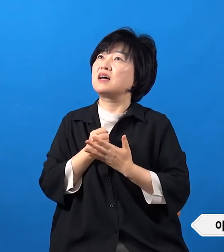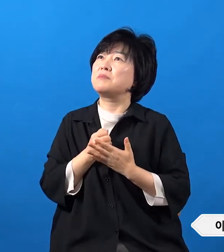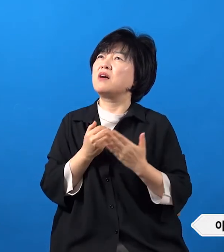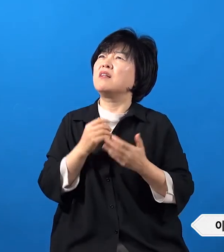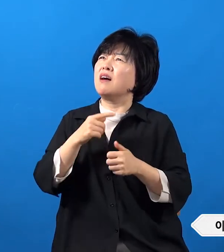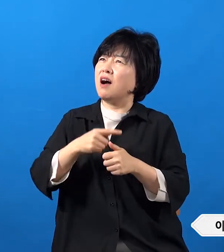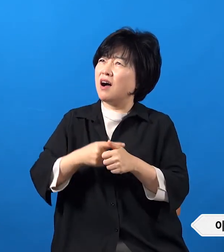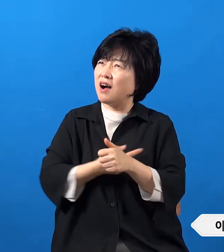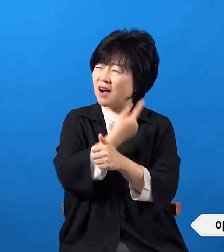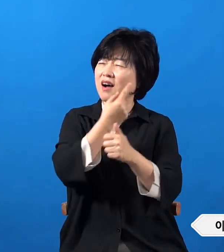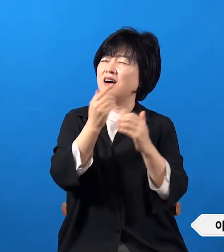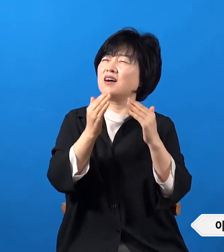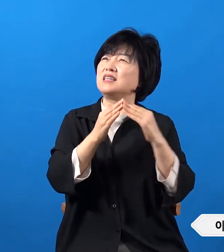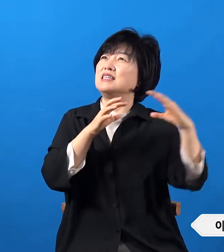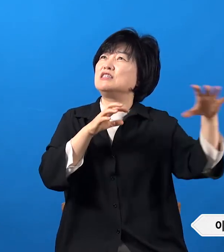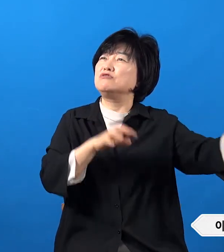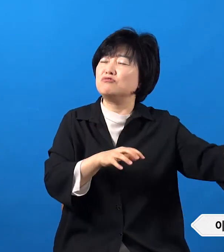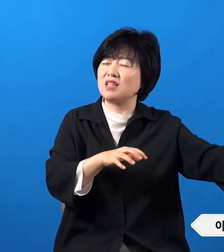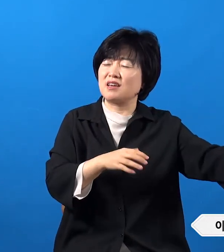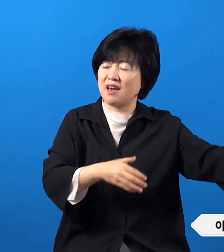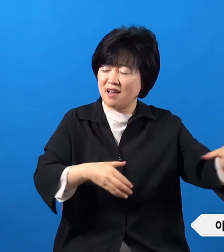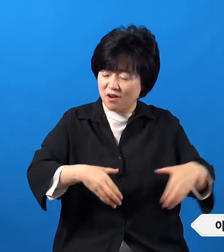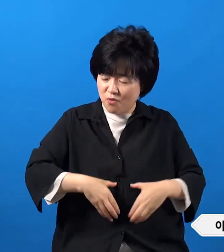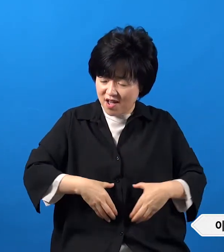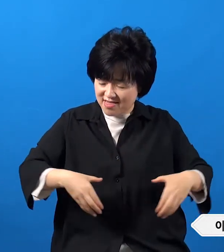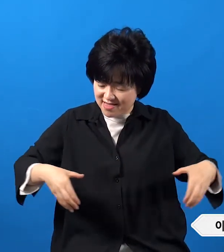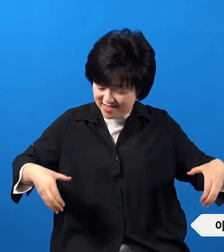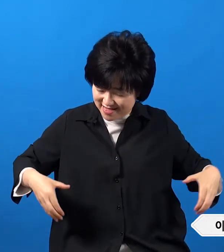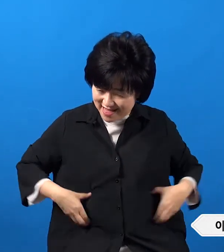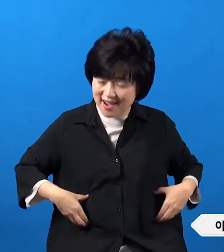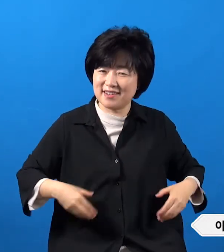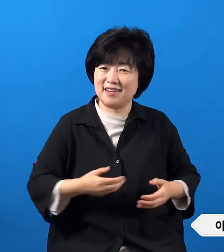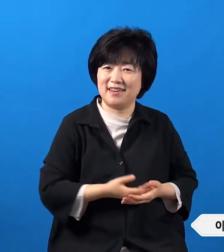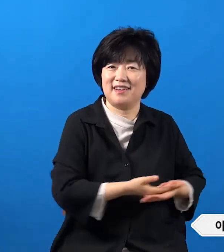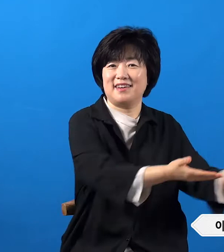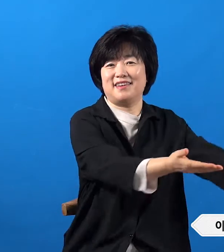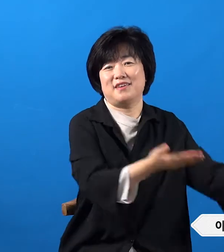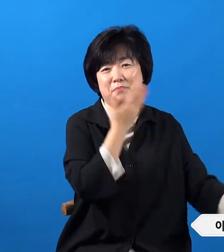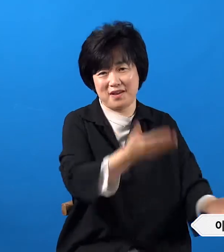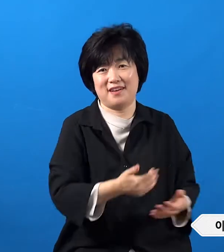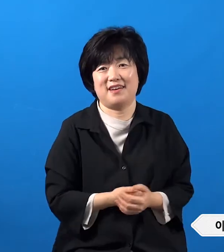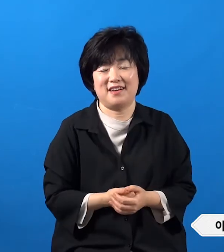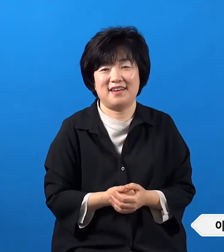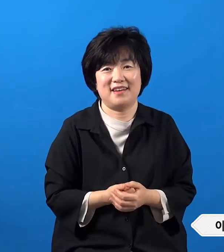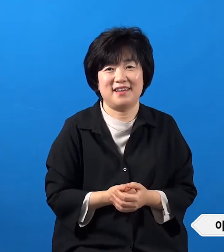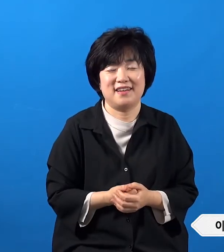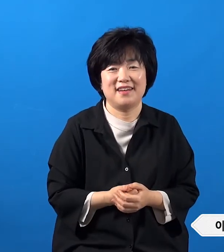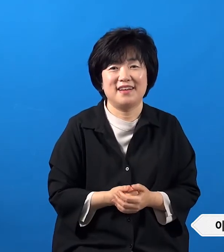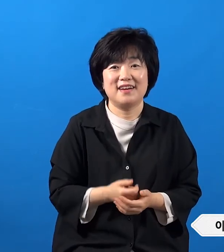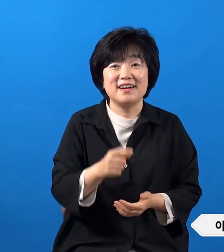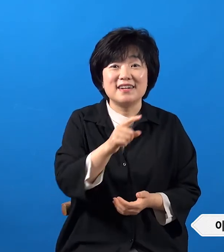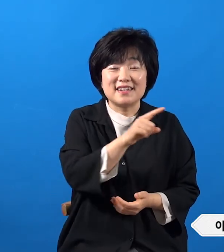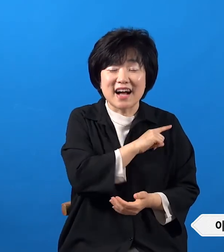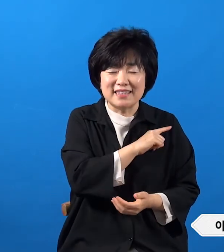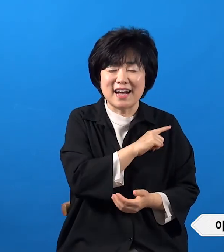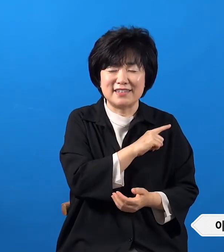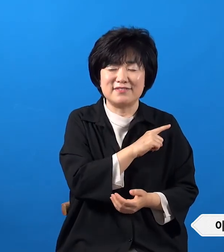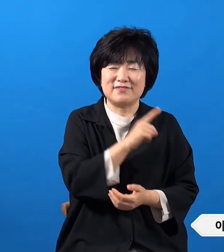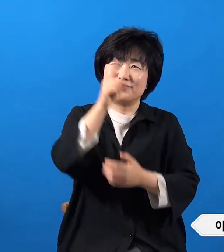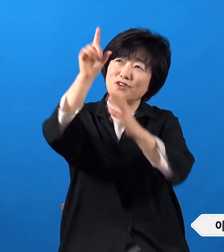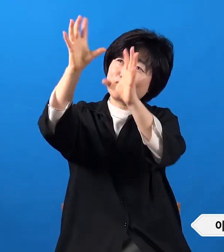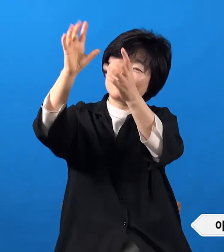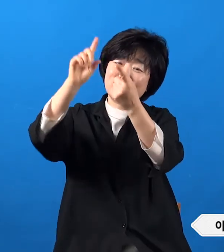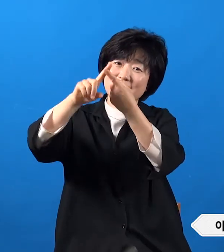믿습니다. 그것을 가르치는 대표적인 천국 비유, 하나님 나라 백성들의 삶을